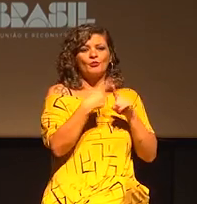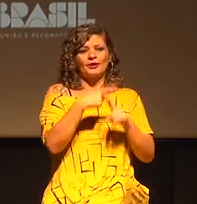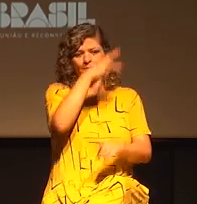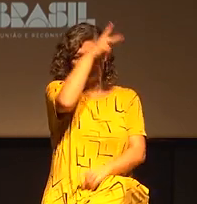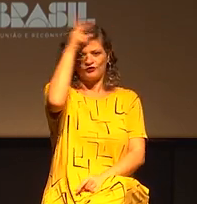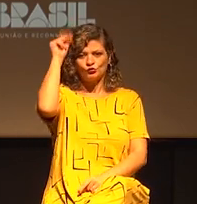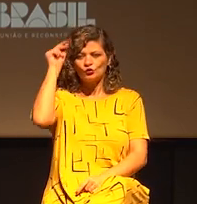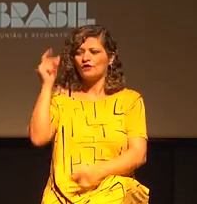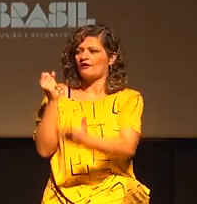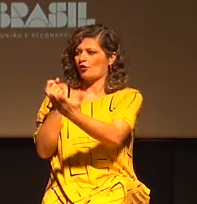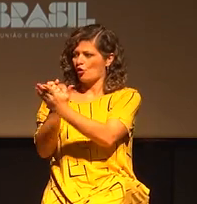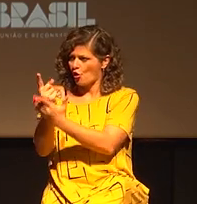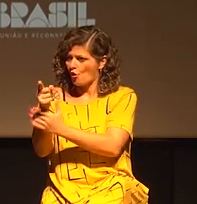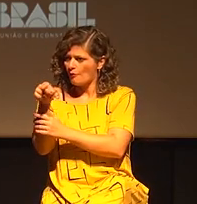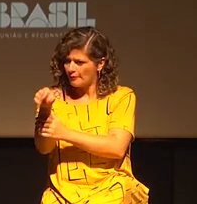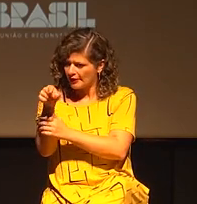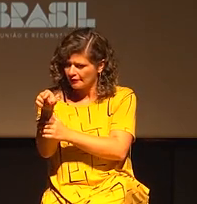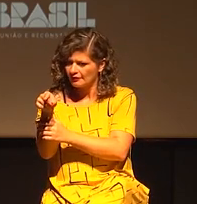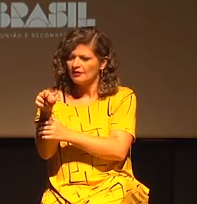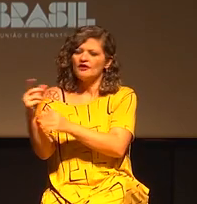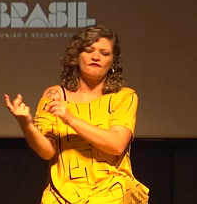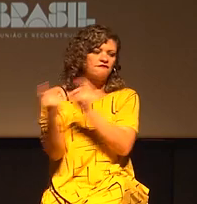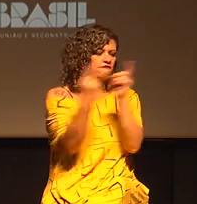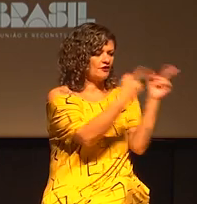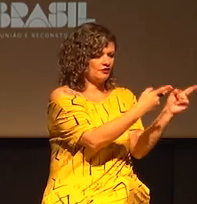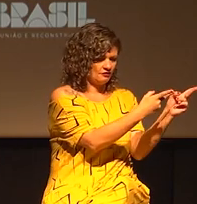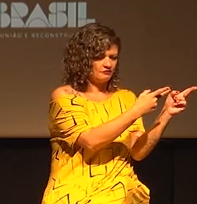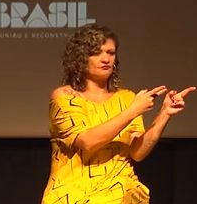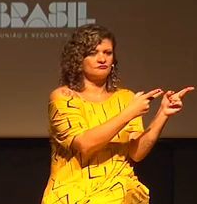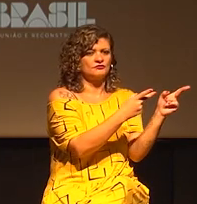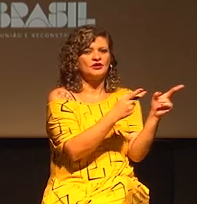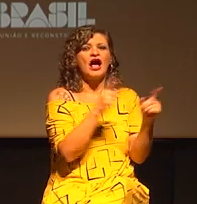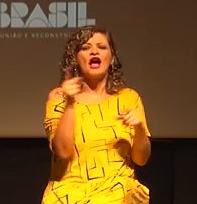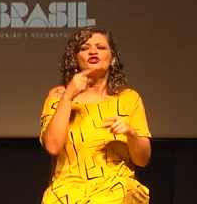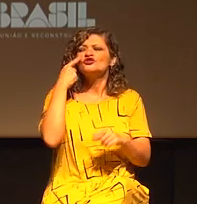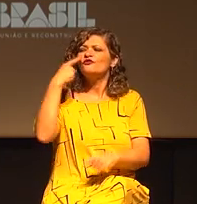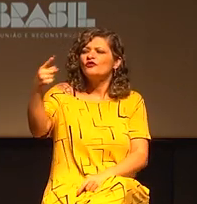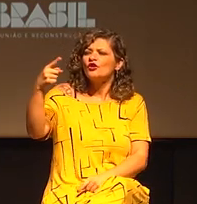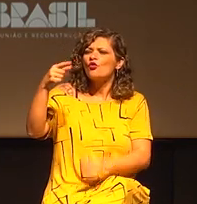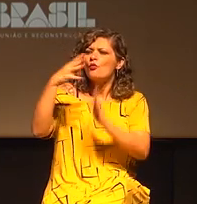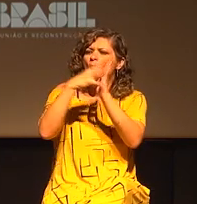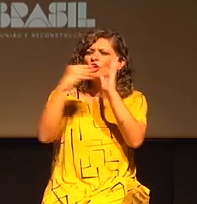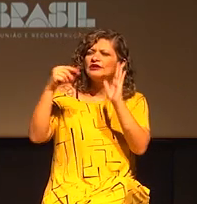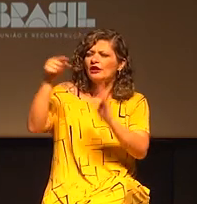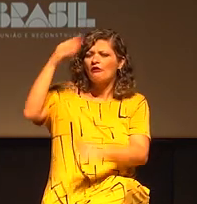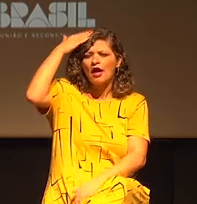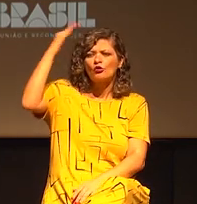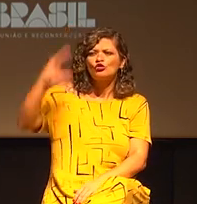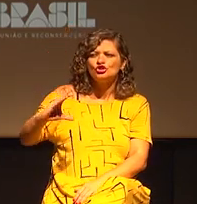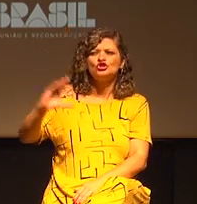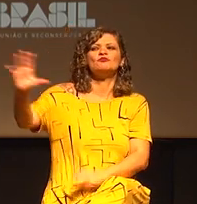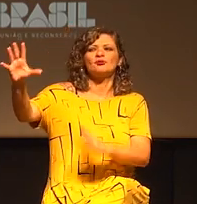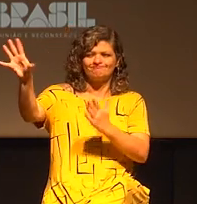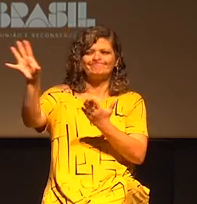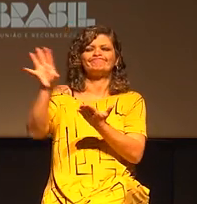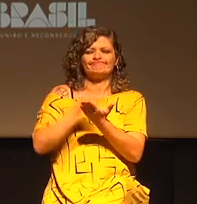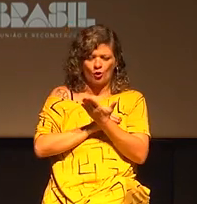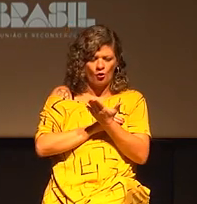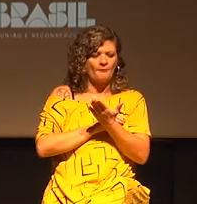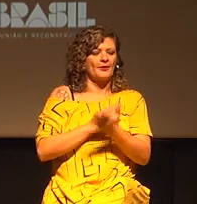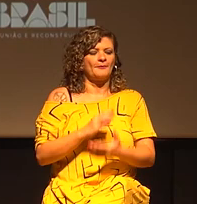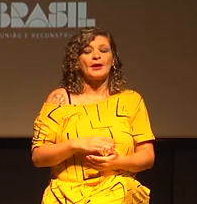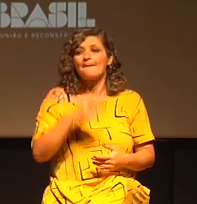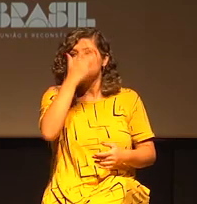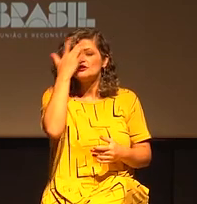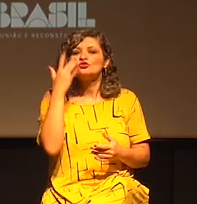vai adquirir e colocar a venda a gente imitou copiou isso de Curitiba que tem esse modelo que tá funcionando super bem então a pessoa